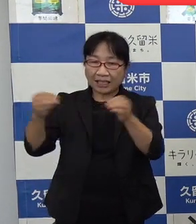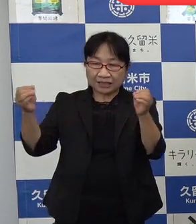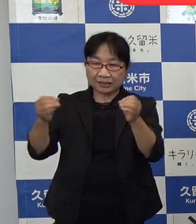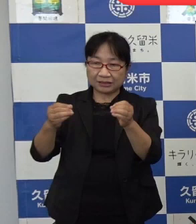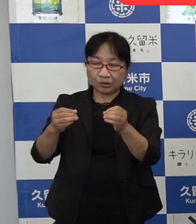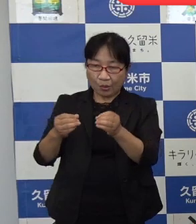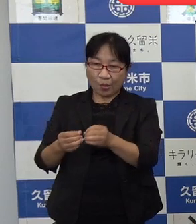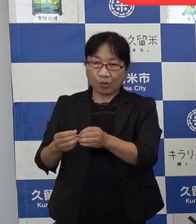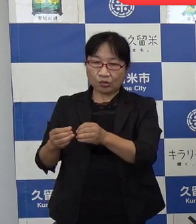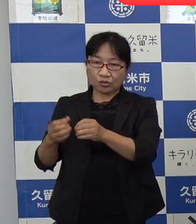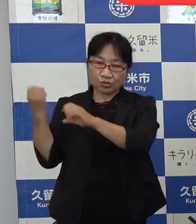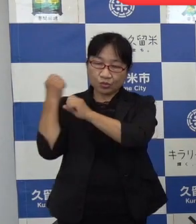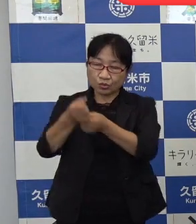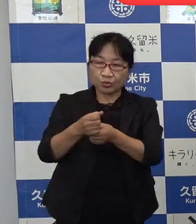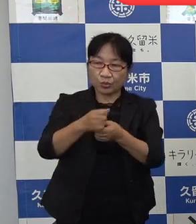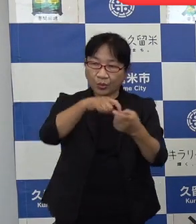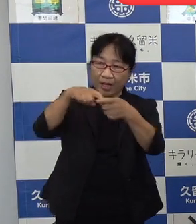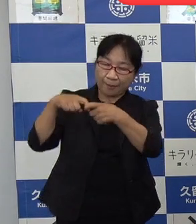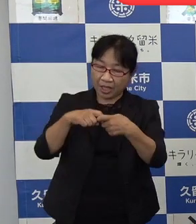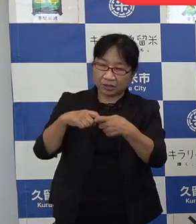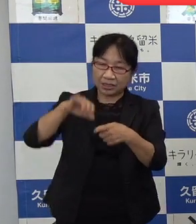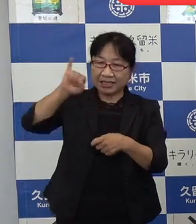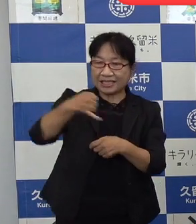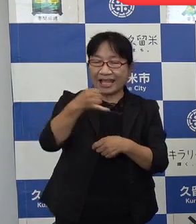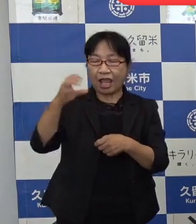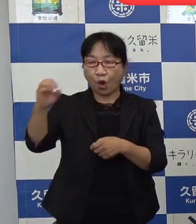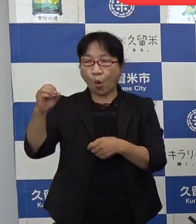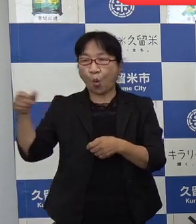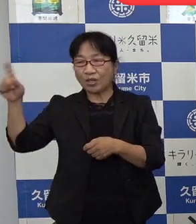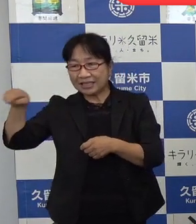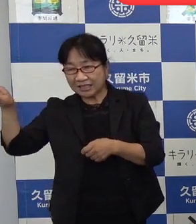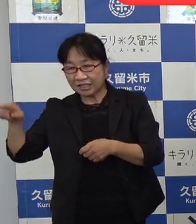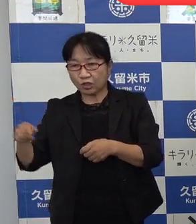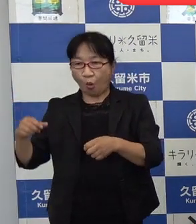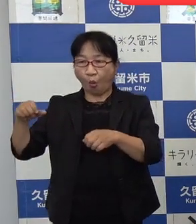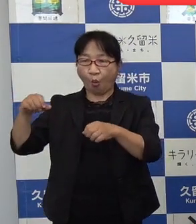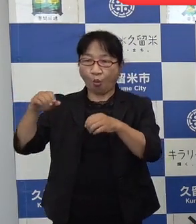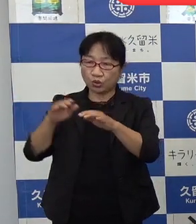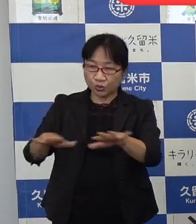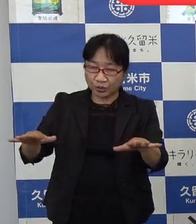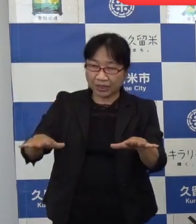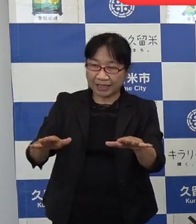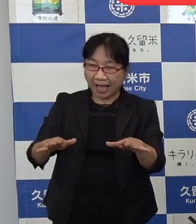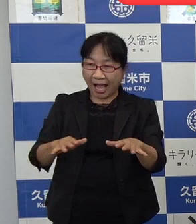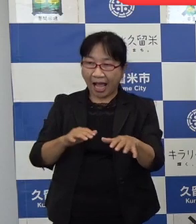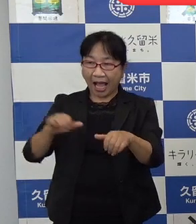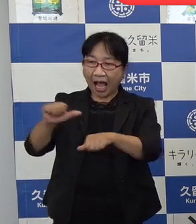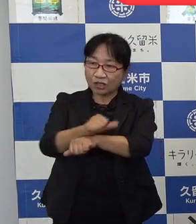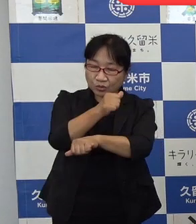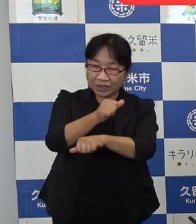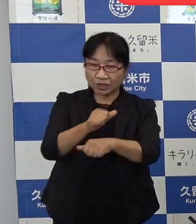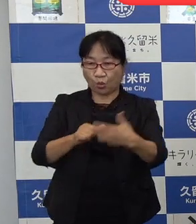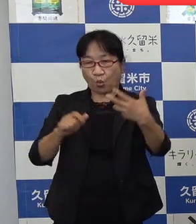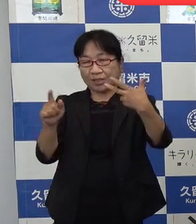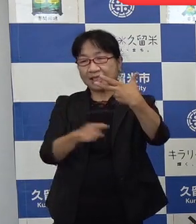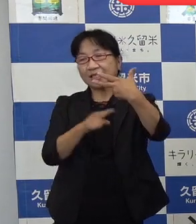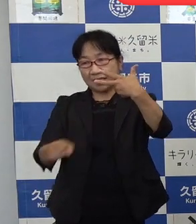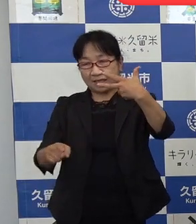選手や JOC ジュニアオリンピックで活躍したジュニアアスリートを7名認定しています